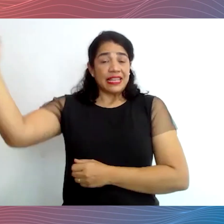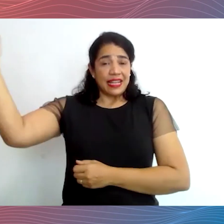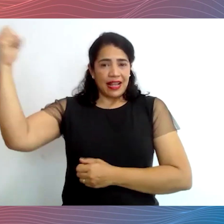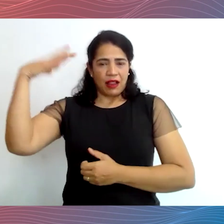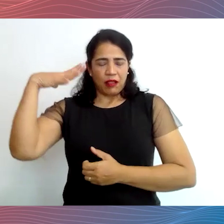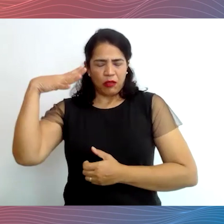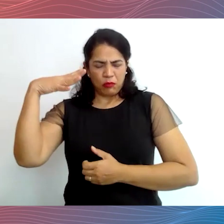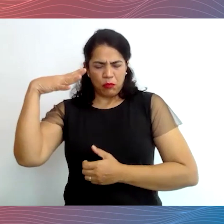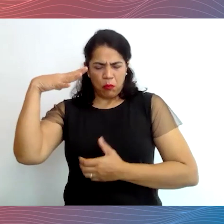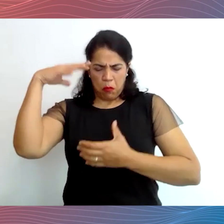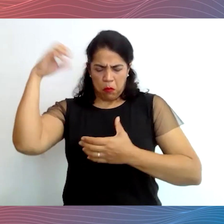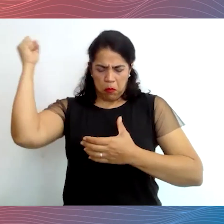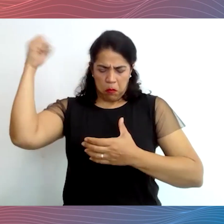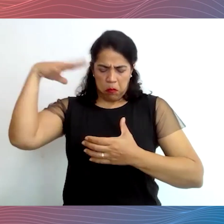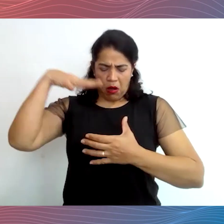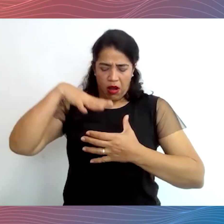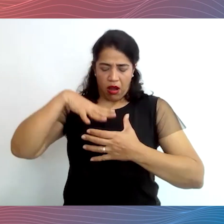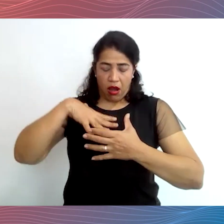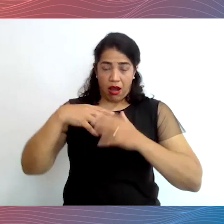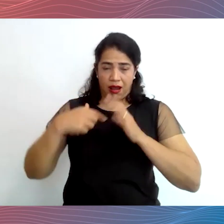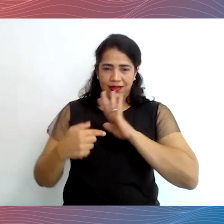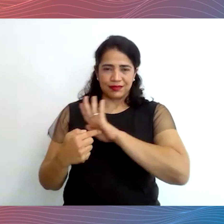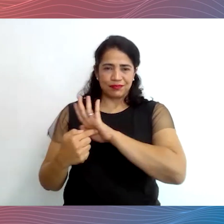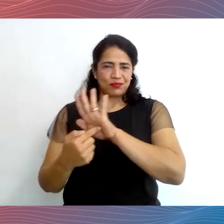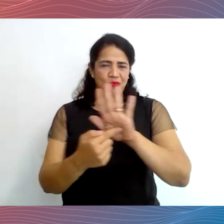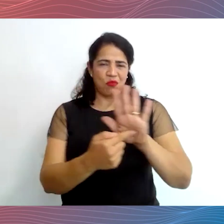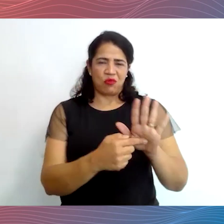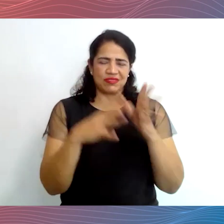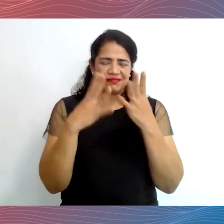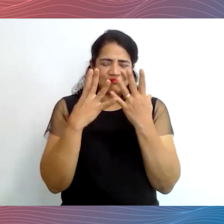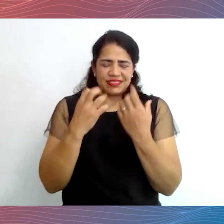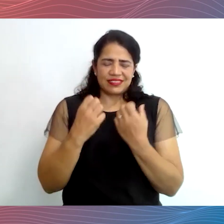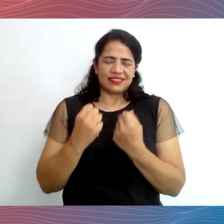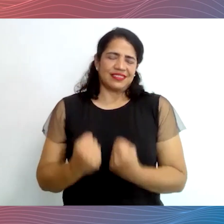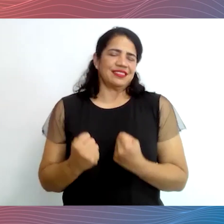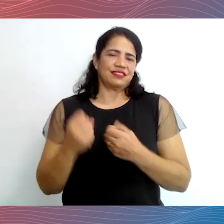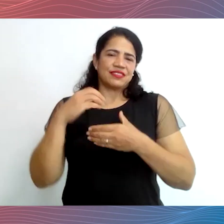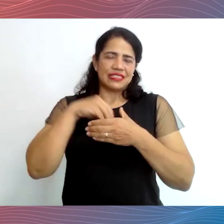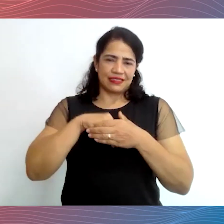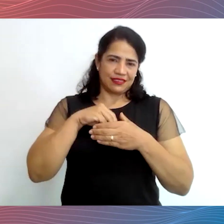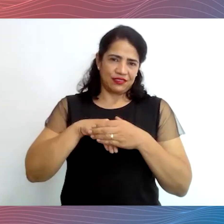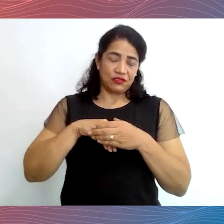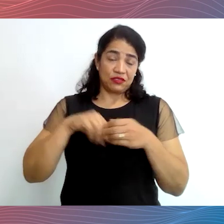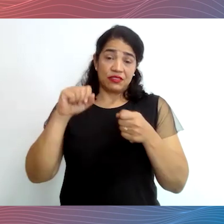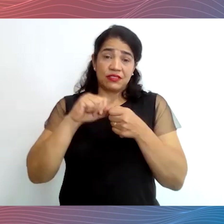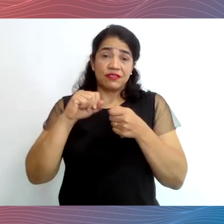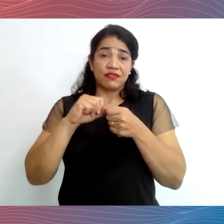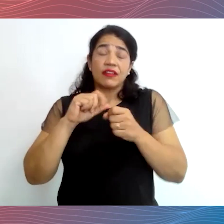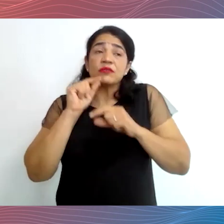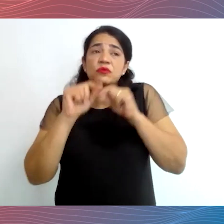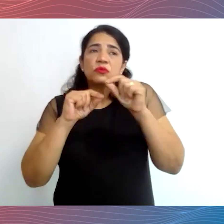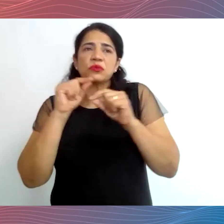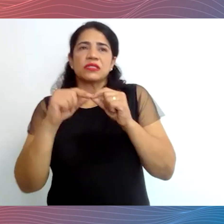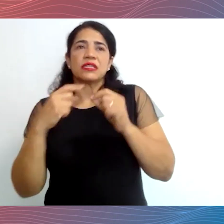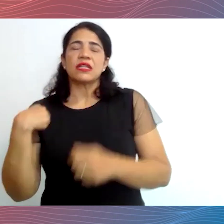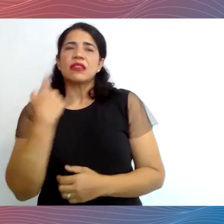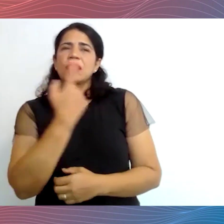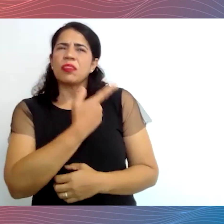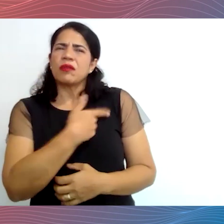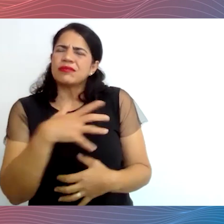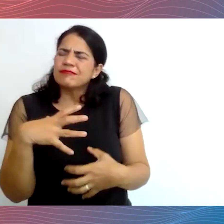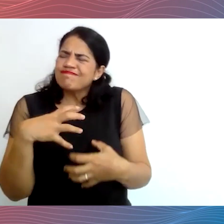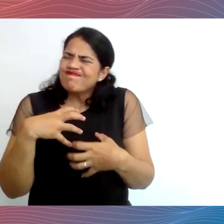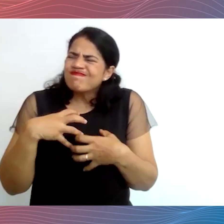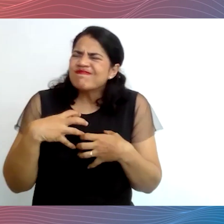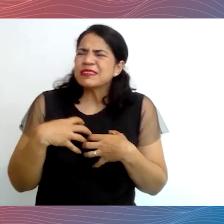trevas, faz com que sejamos sensíveis ao pecado e a qualquer coisa